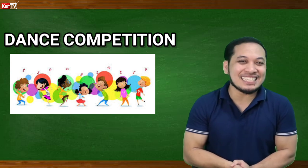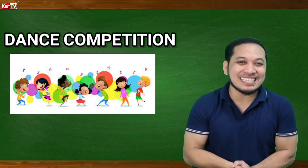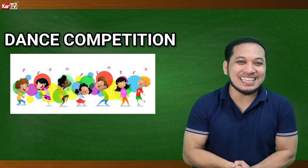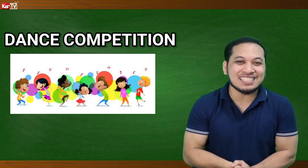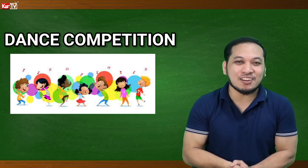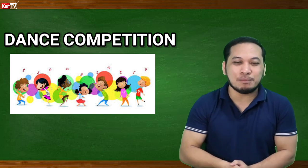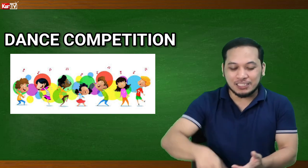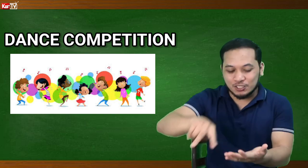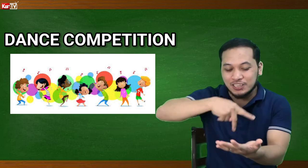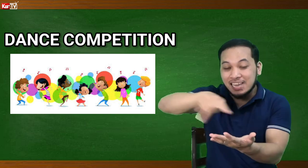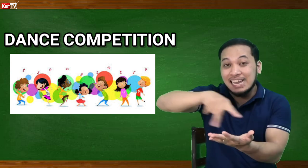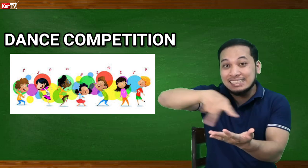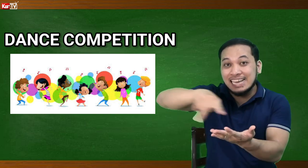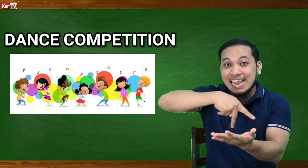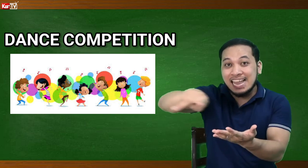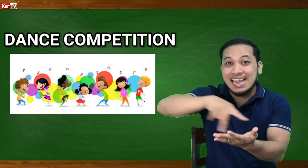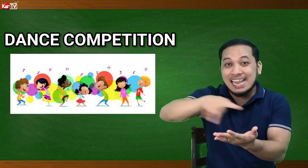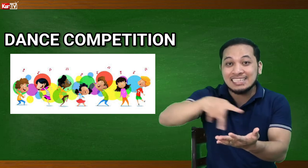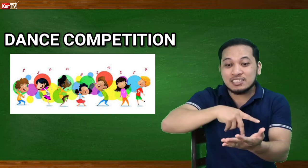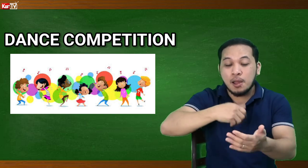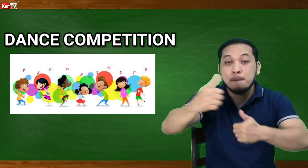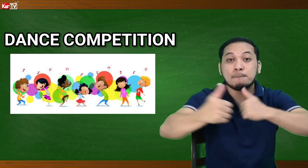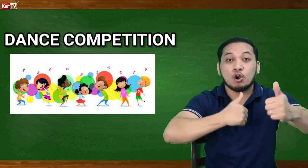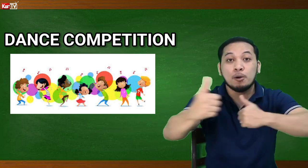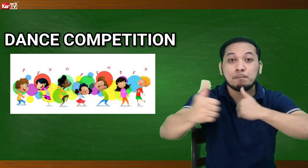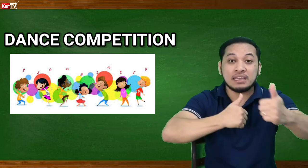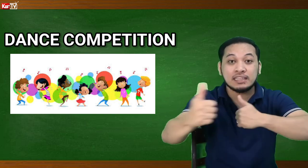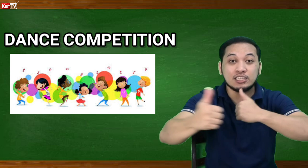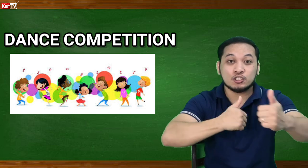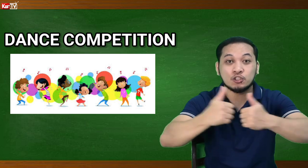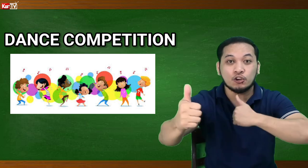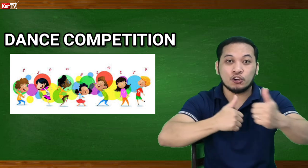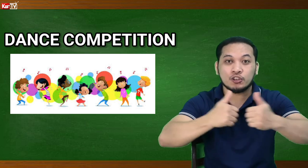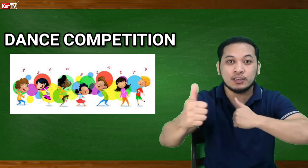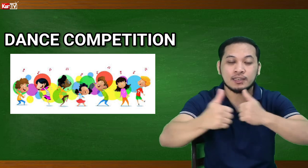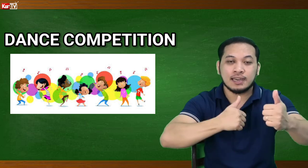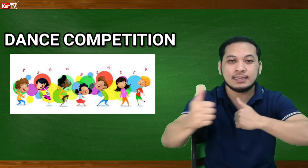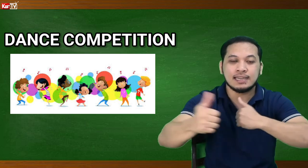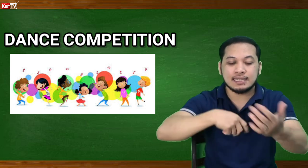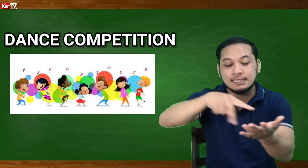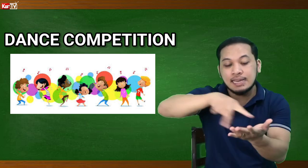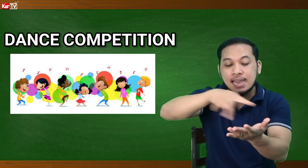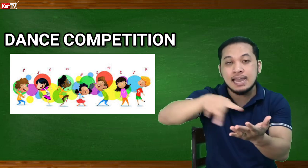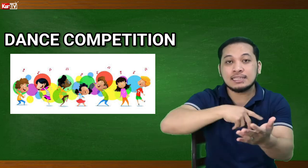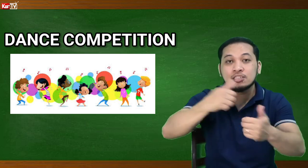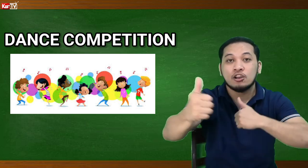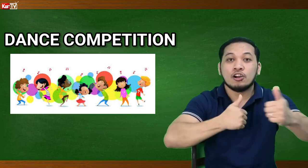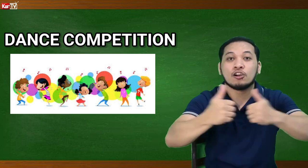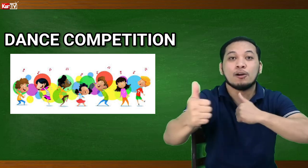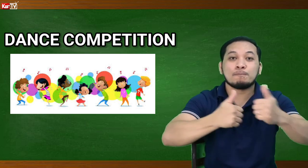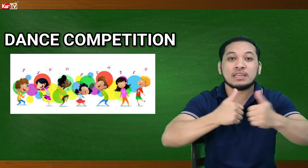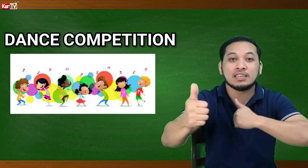ang dance competition. Dance competition. Ayan. Dance